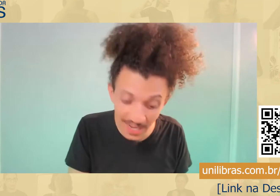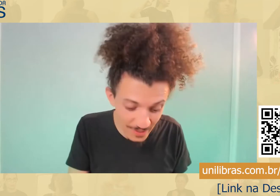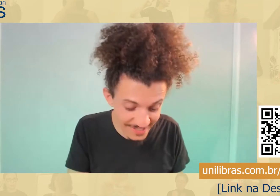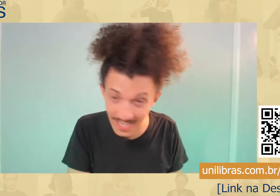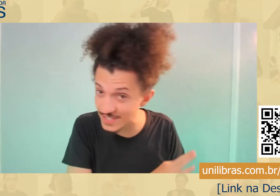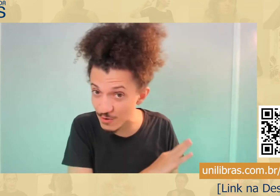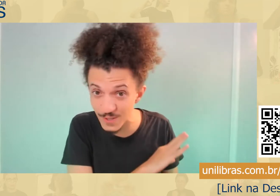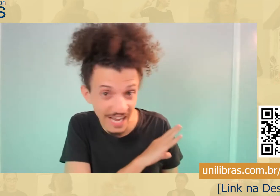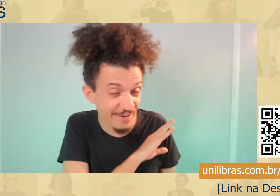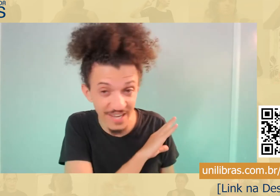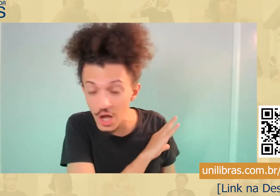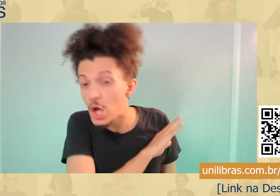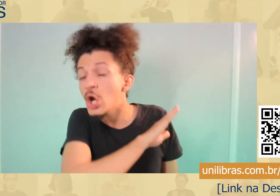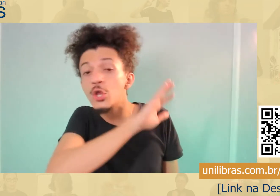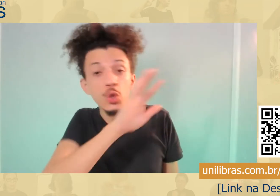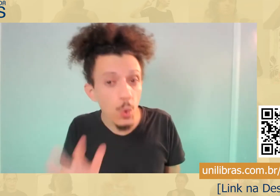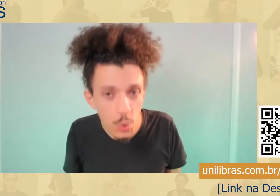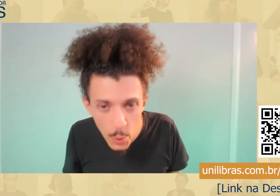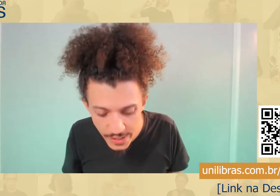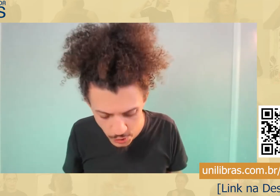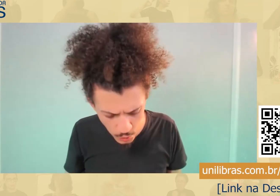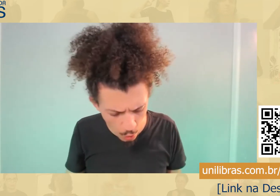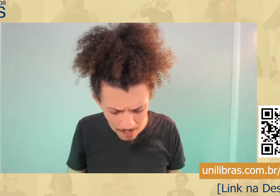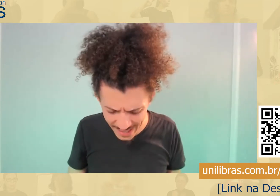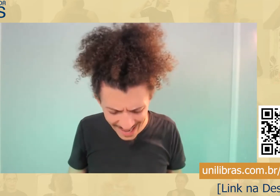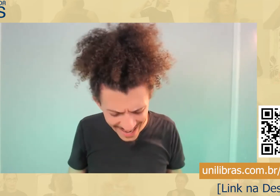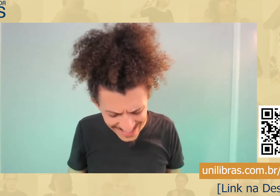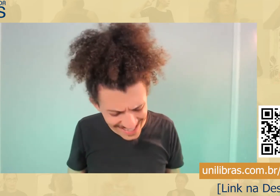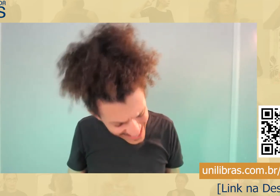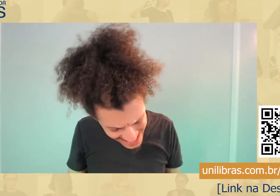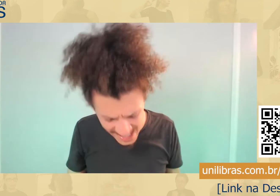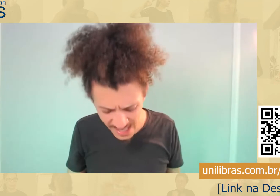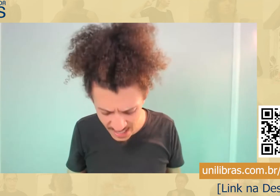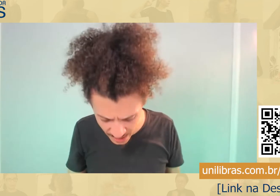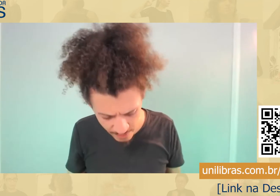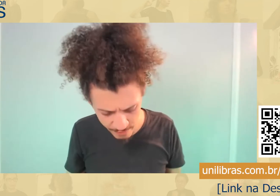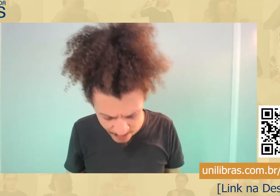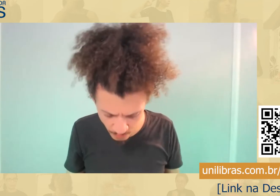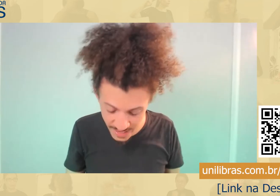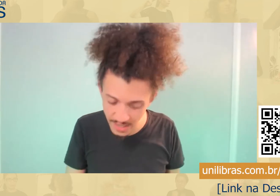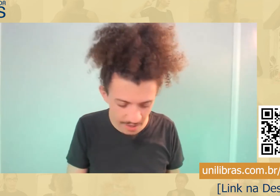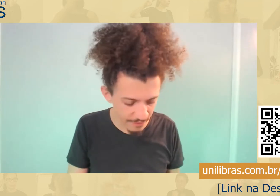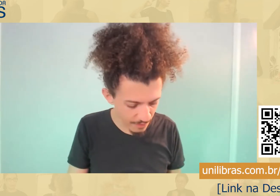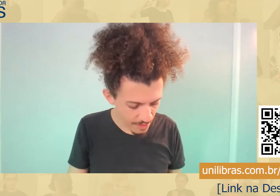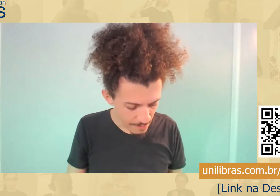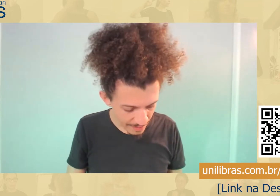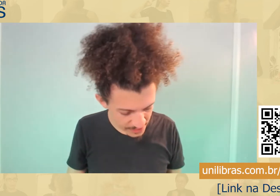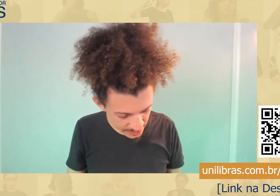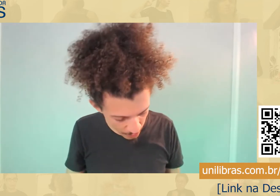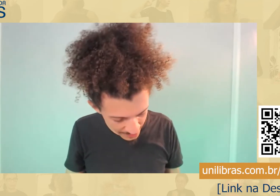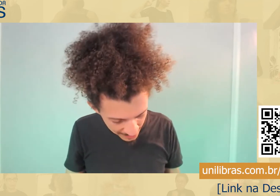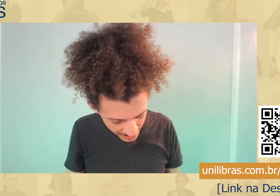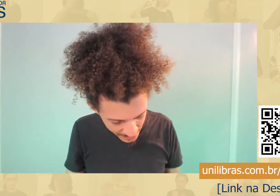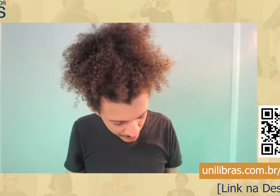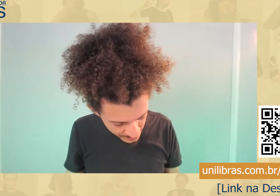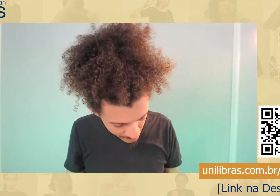escrita da língua de sinais, você consegue fazer tudo isso com uma clareza incrível, incrível. Para você ter